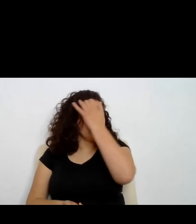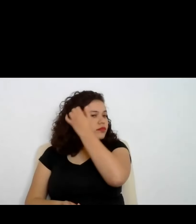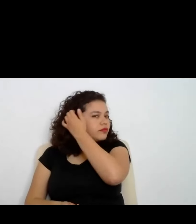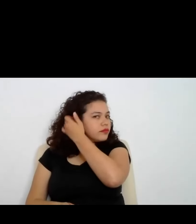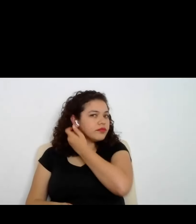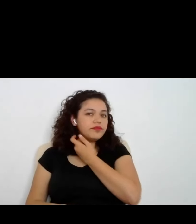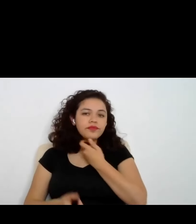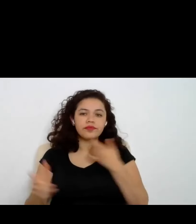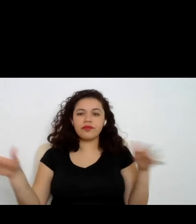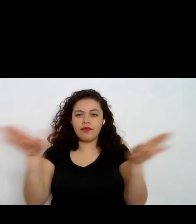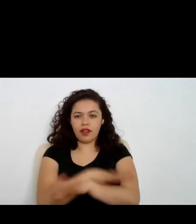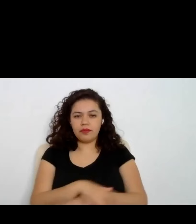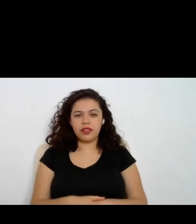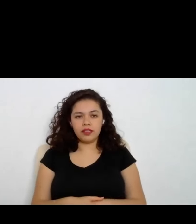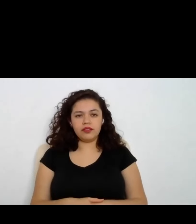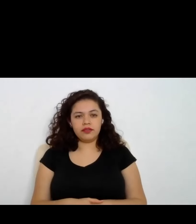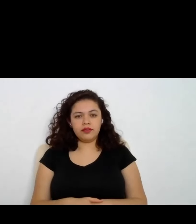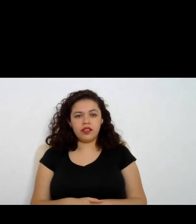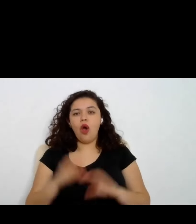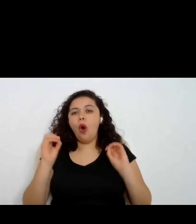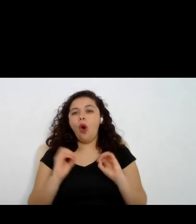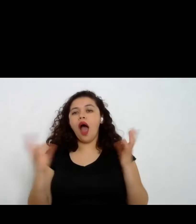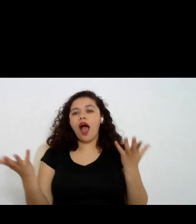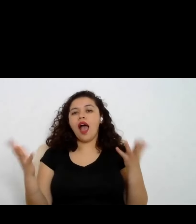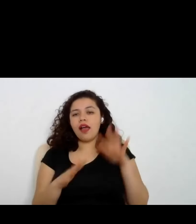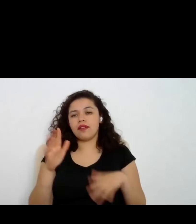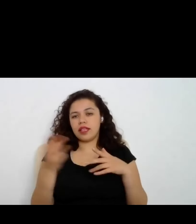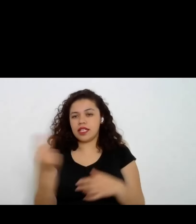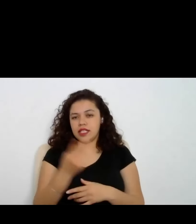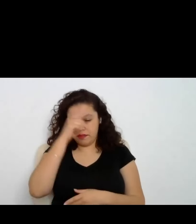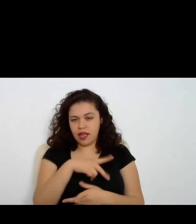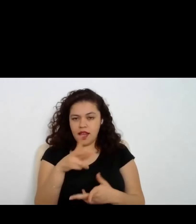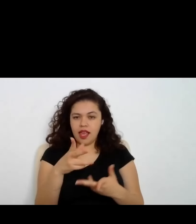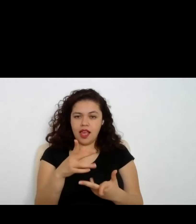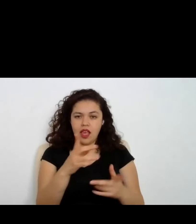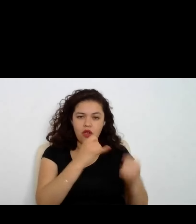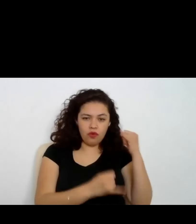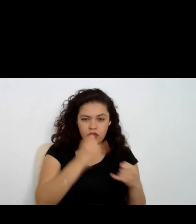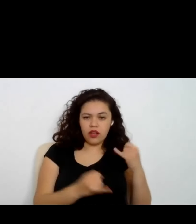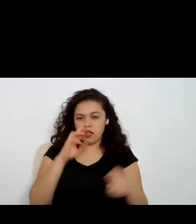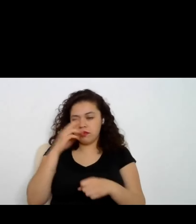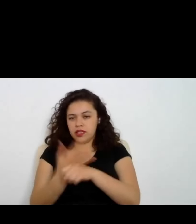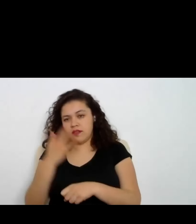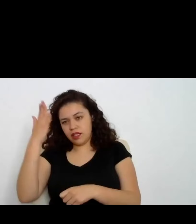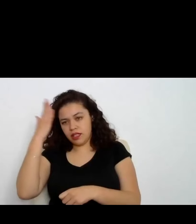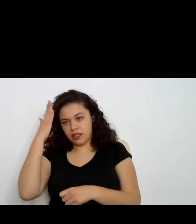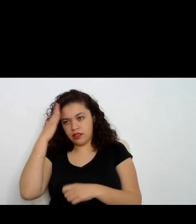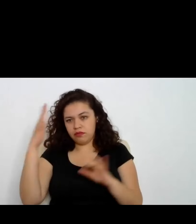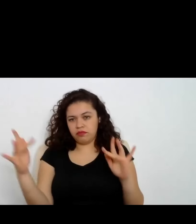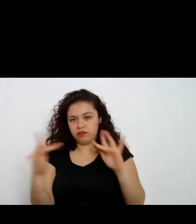cambien o sean necesarias para la relación jurídica entre el responsable y el titular, o que se